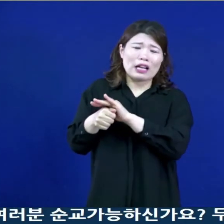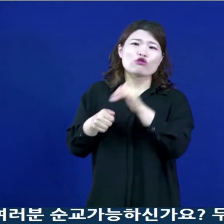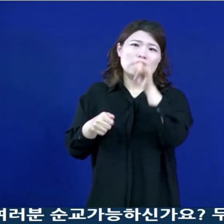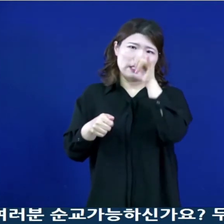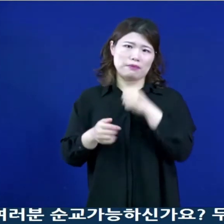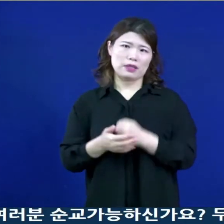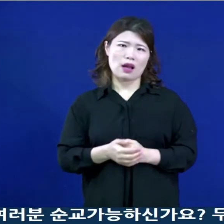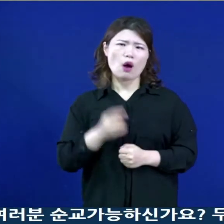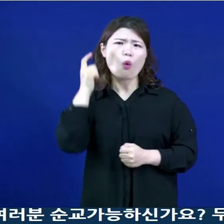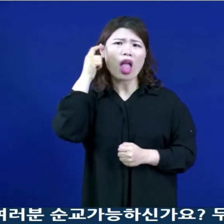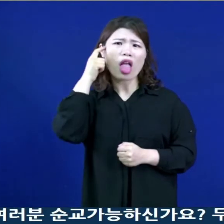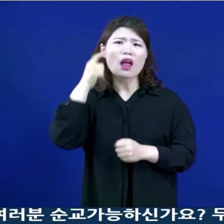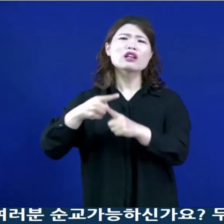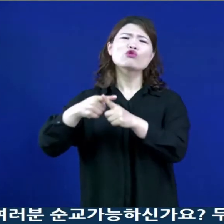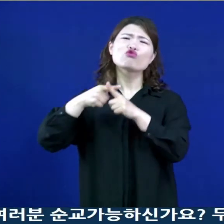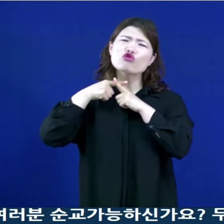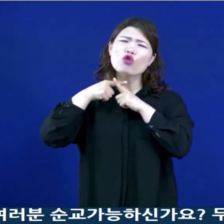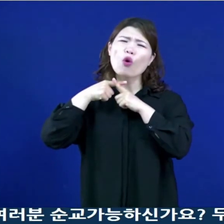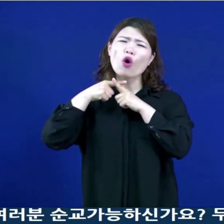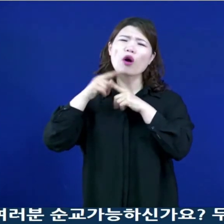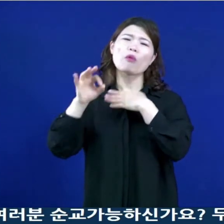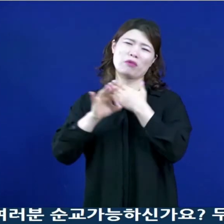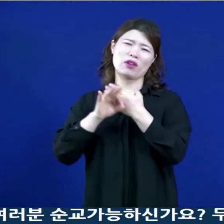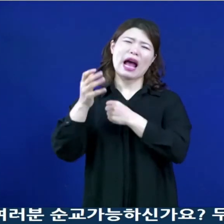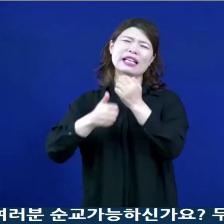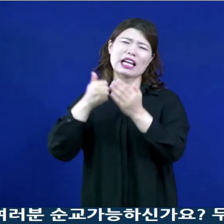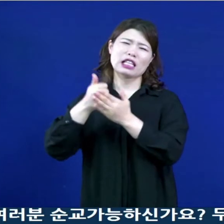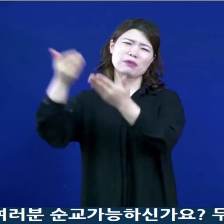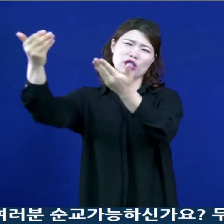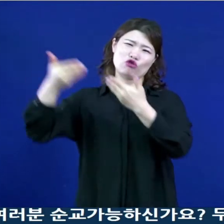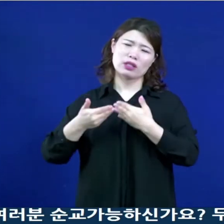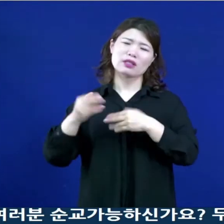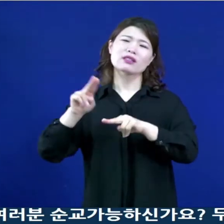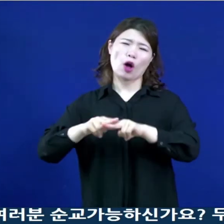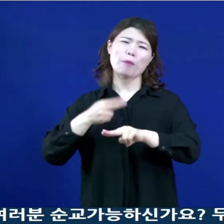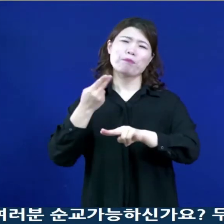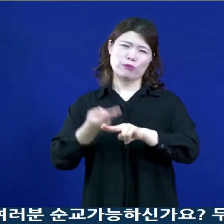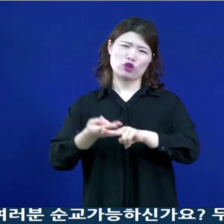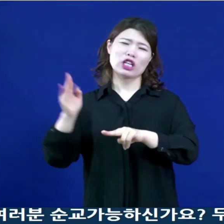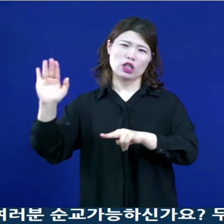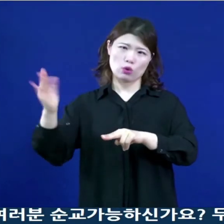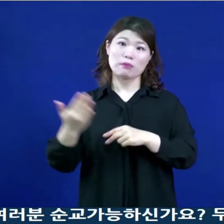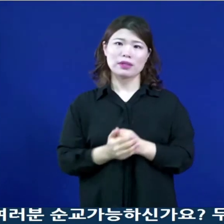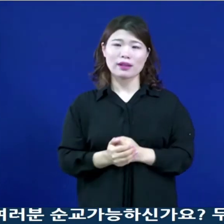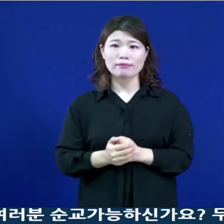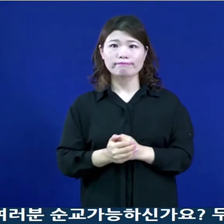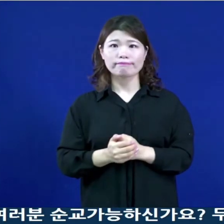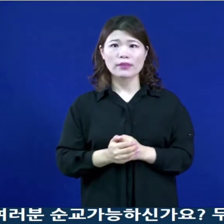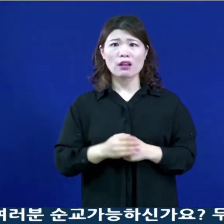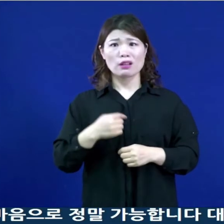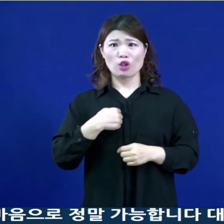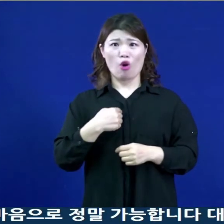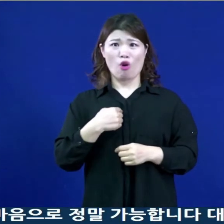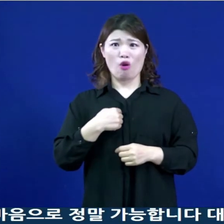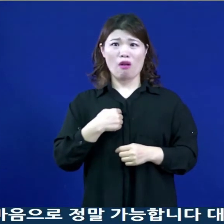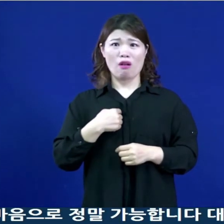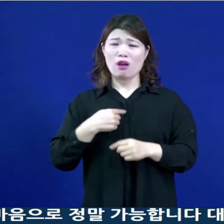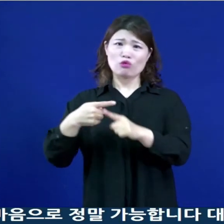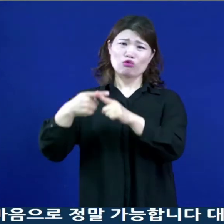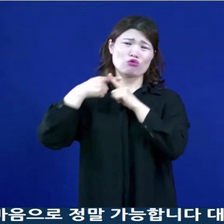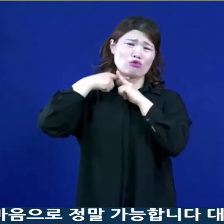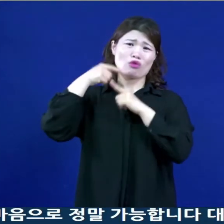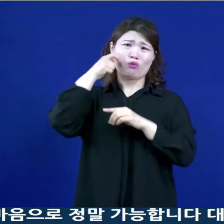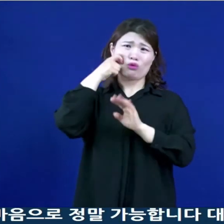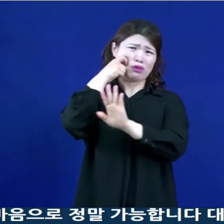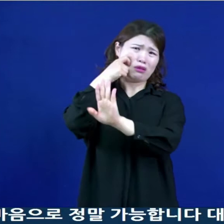순교는 하나님이 주시는 선물이기 때문에 그렇습니다. 저는 정말 순교 못할 것 같아요 라고